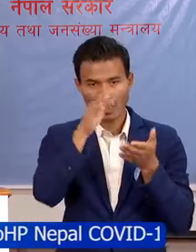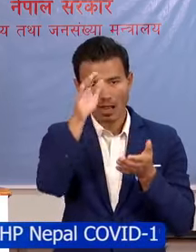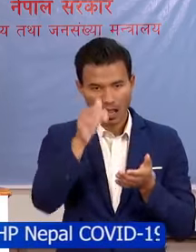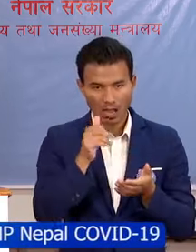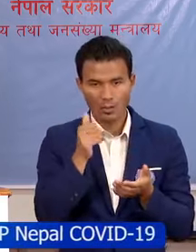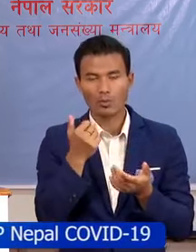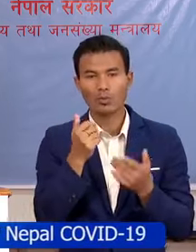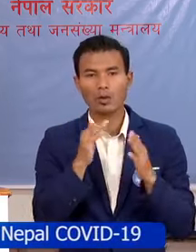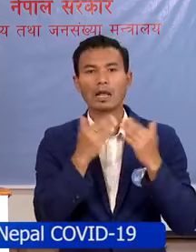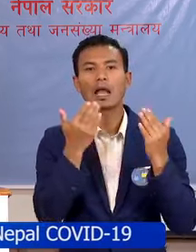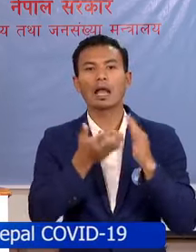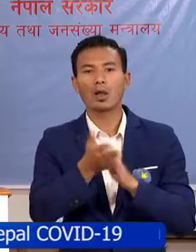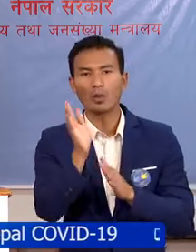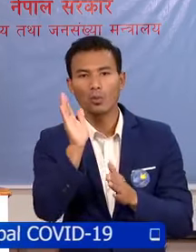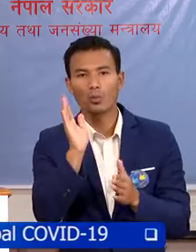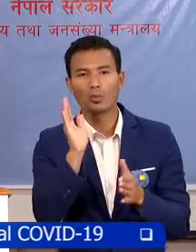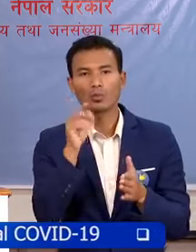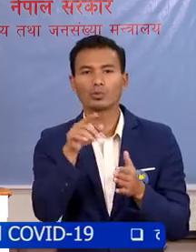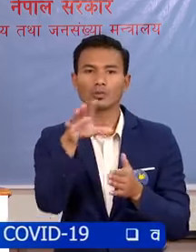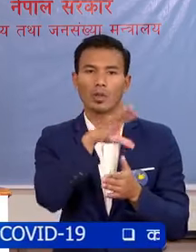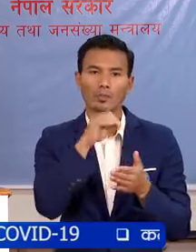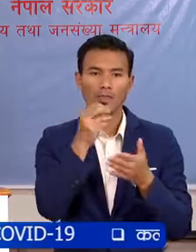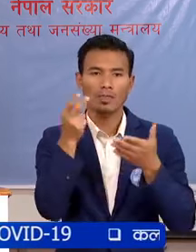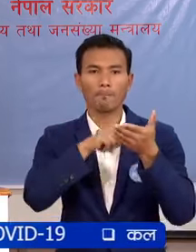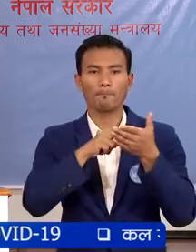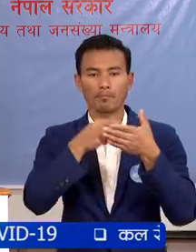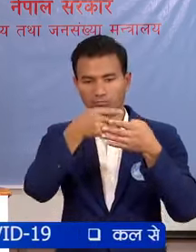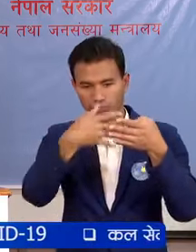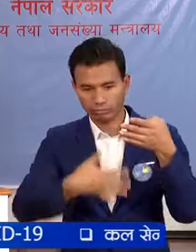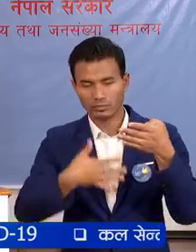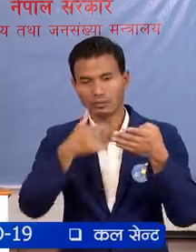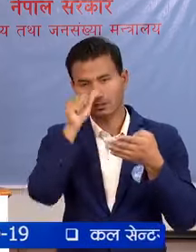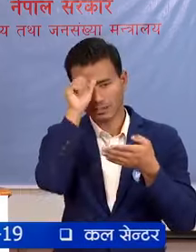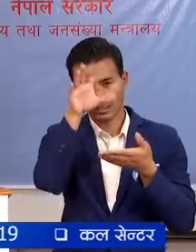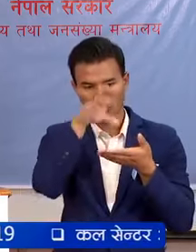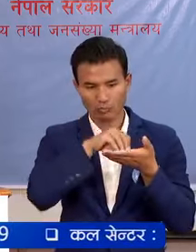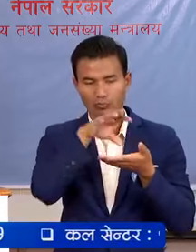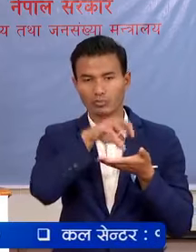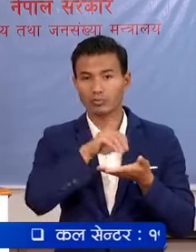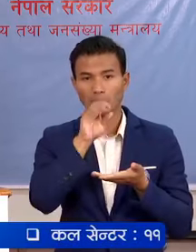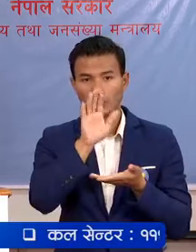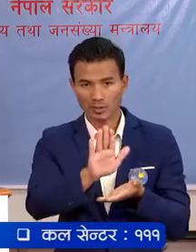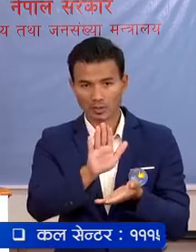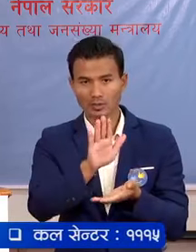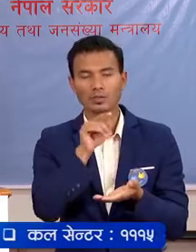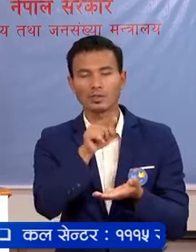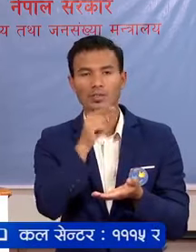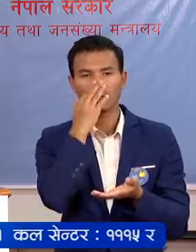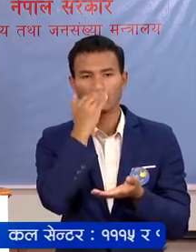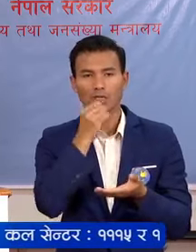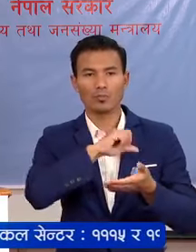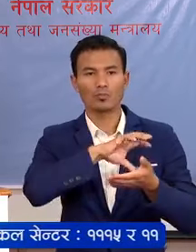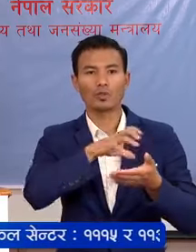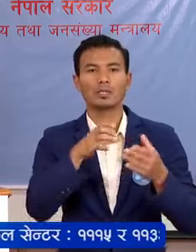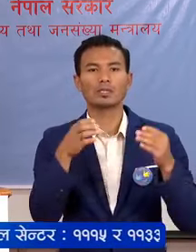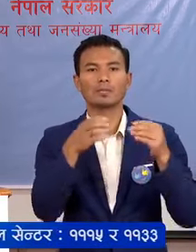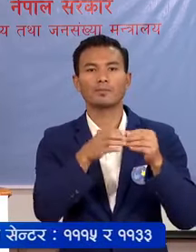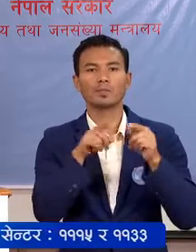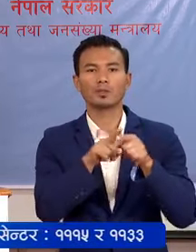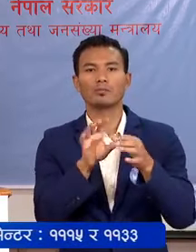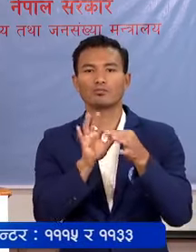भाको, कां-कां जानुओ, यो सब ब्रिष्टेत जानकारी लिए बहरने भाहे को नाले, तेहां को प्रदेशिक टीम संग